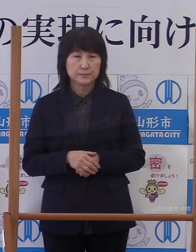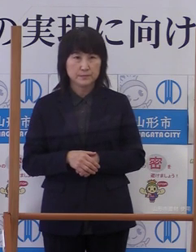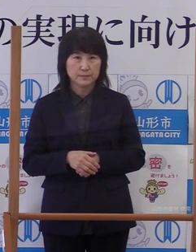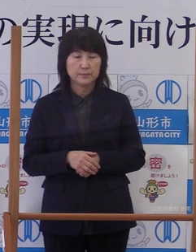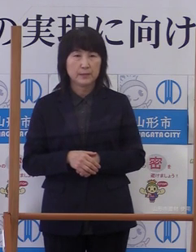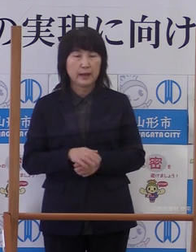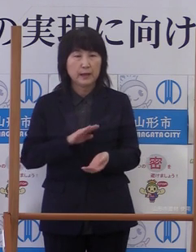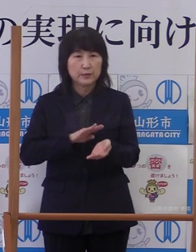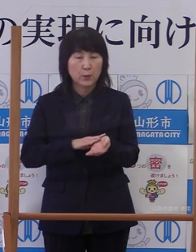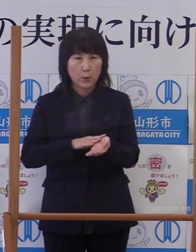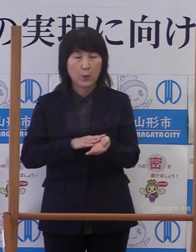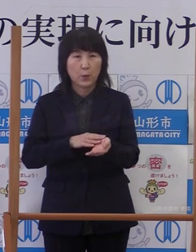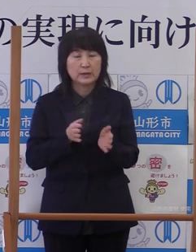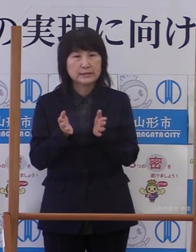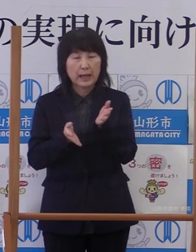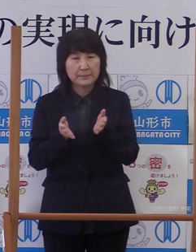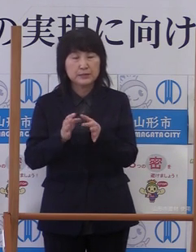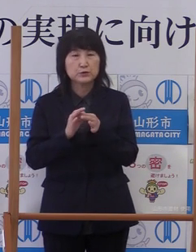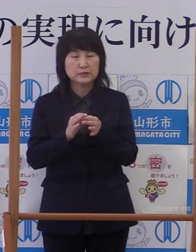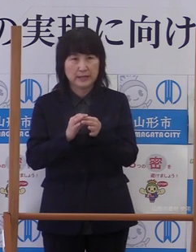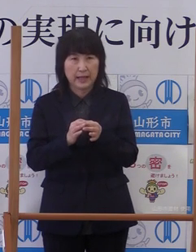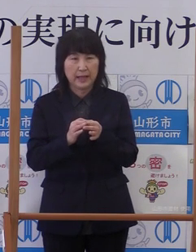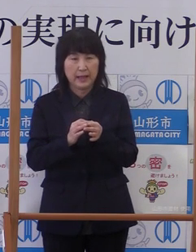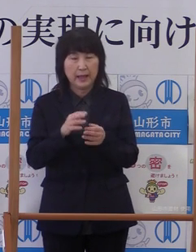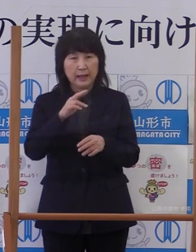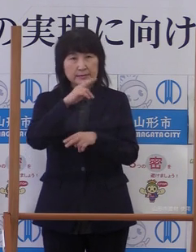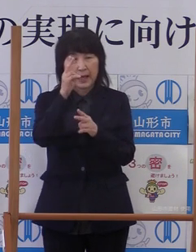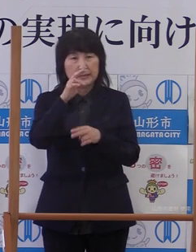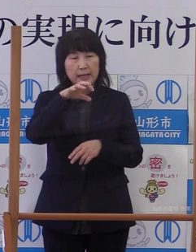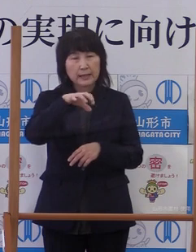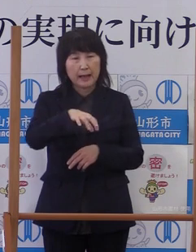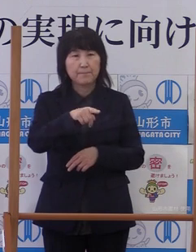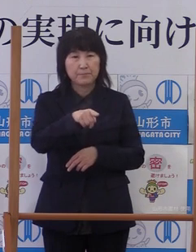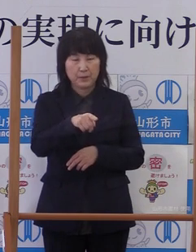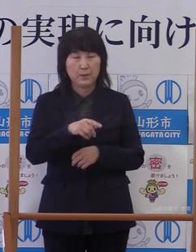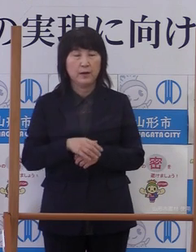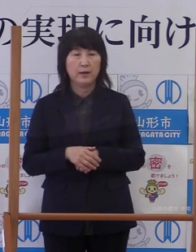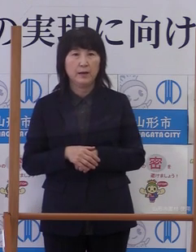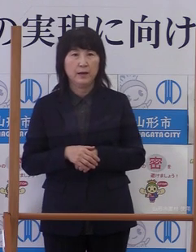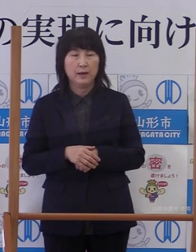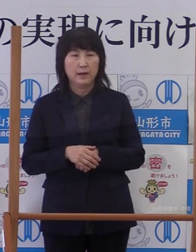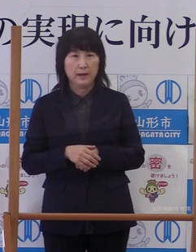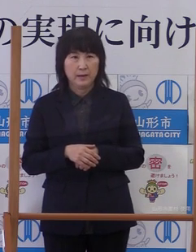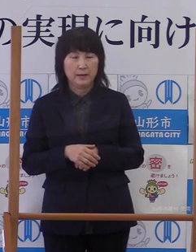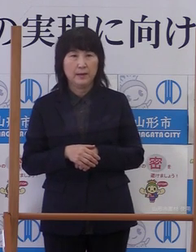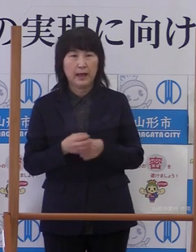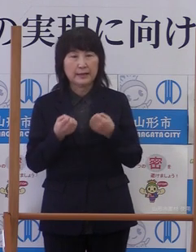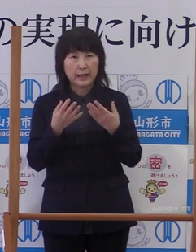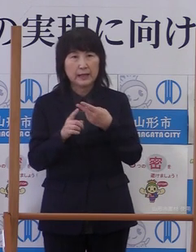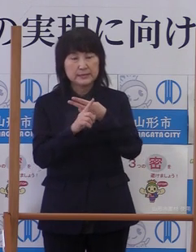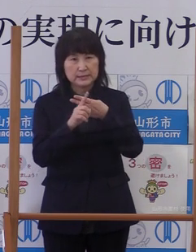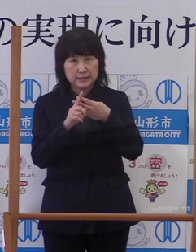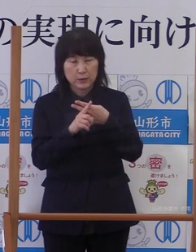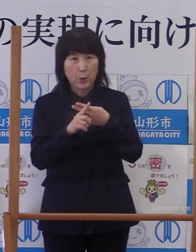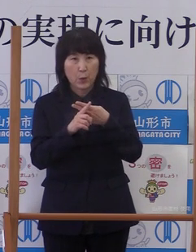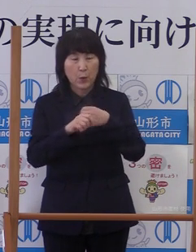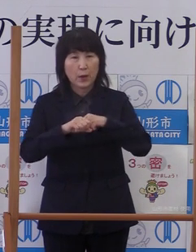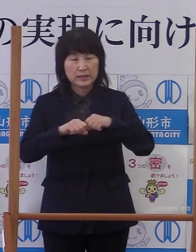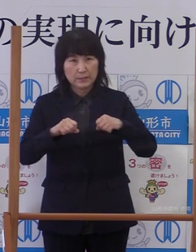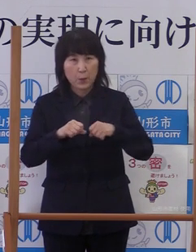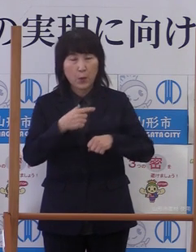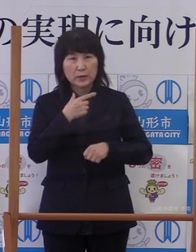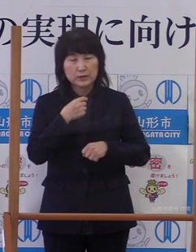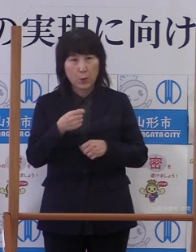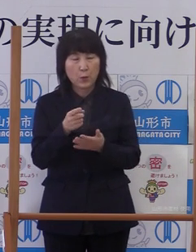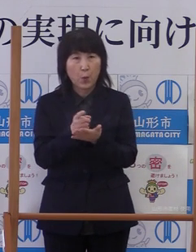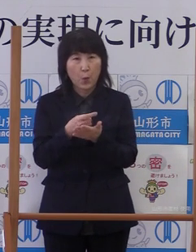医療サービスの充実では、私立病院再生会において新病院に求められる機能や規模などの基本